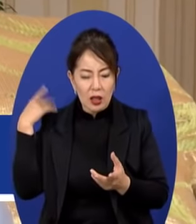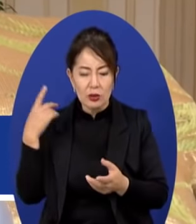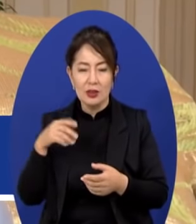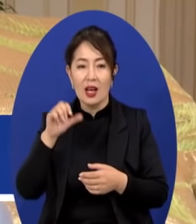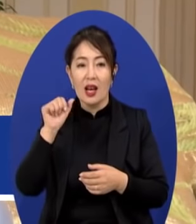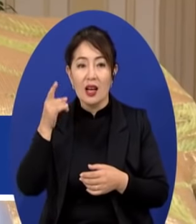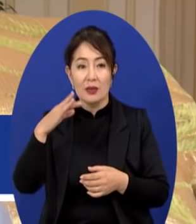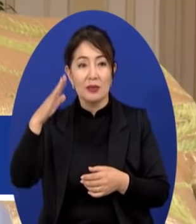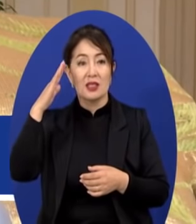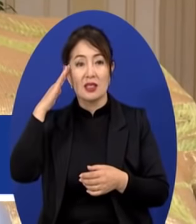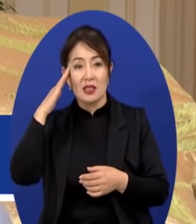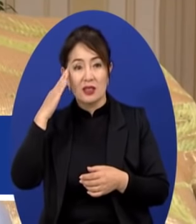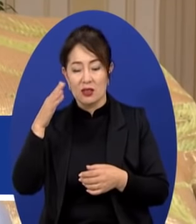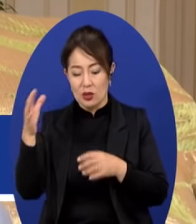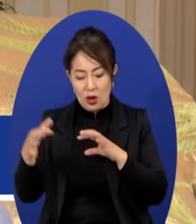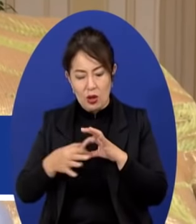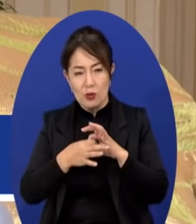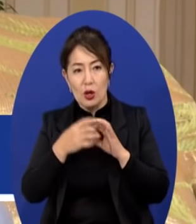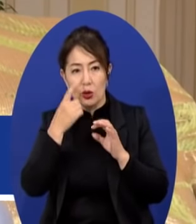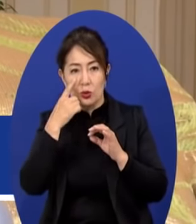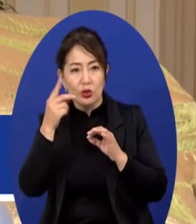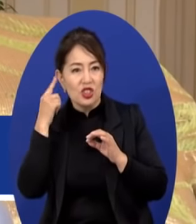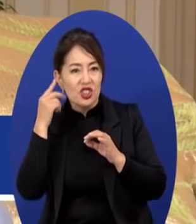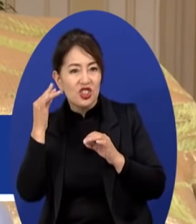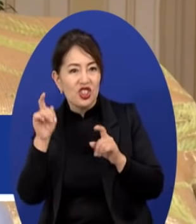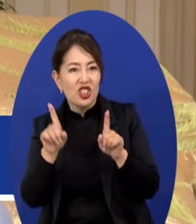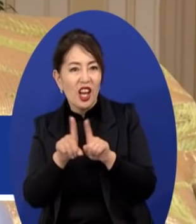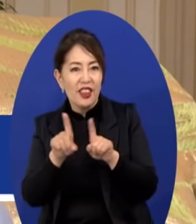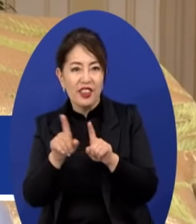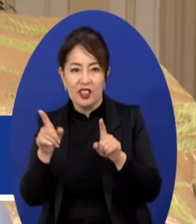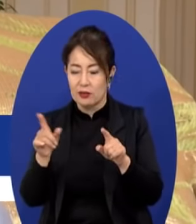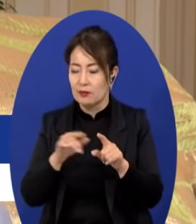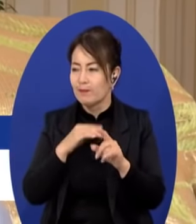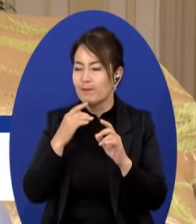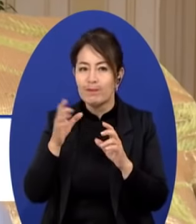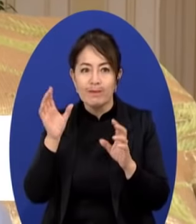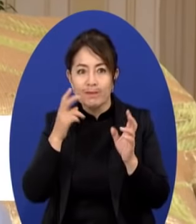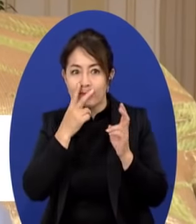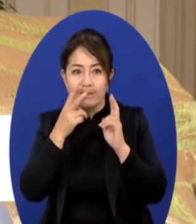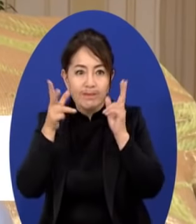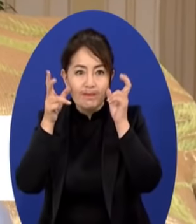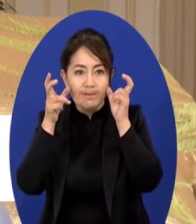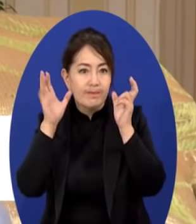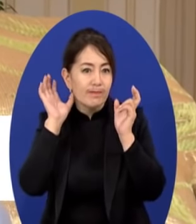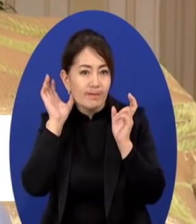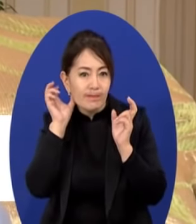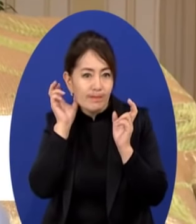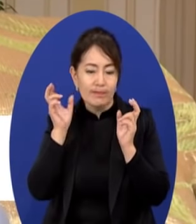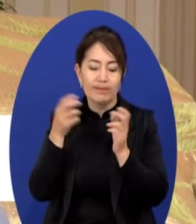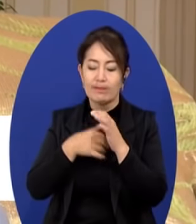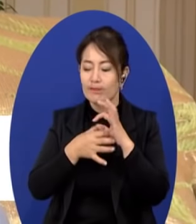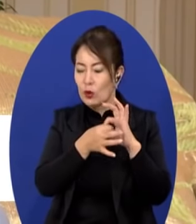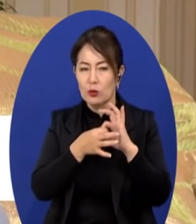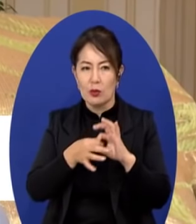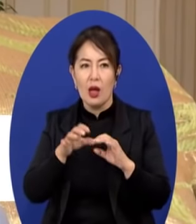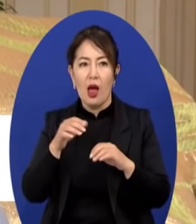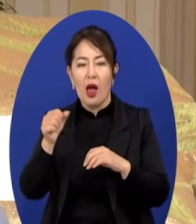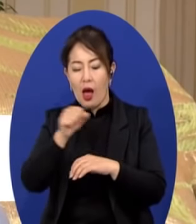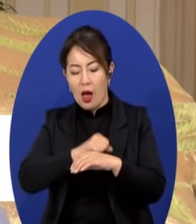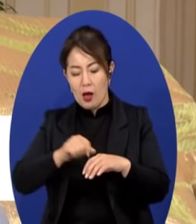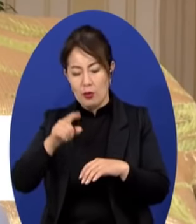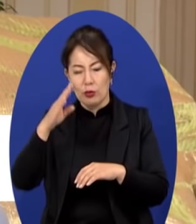армийн холбооны нүдч их уусан ийм газар. Армийн холбооны хороонд ажинд гэдэг том